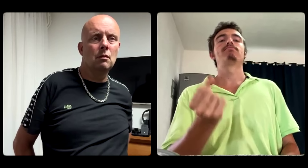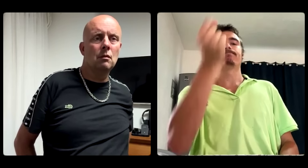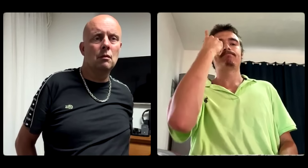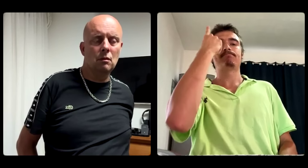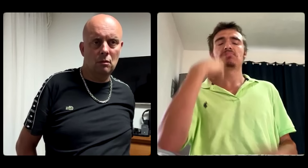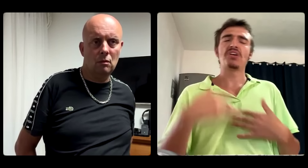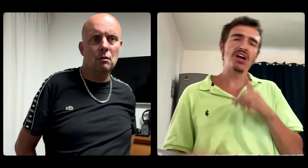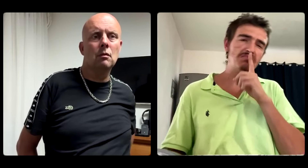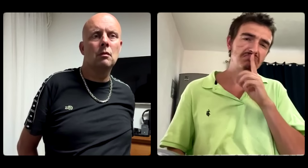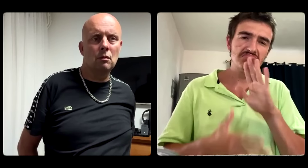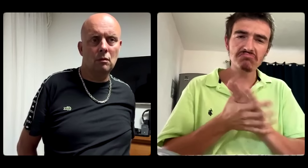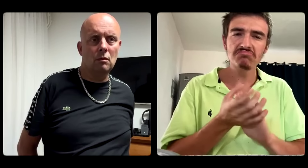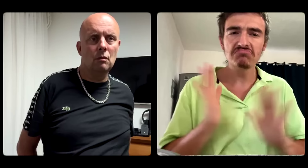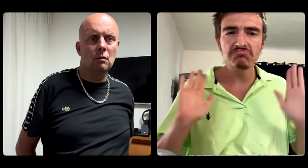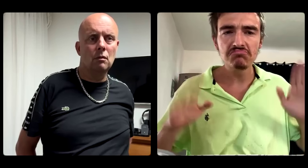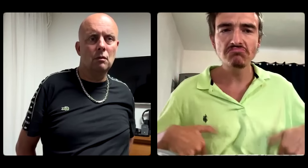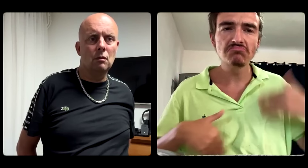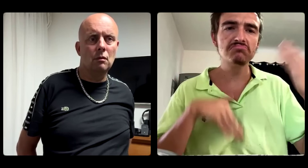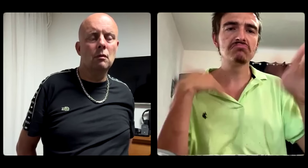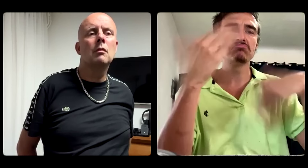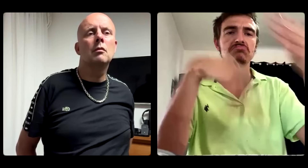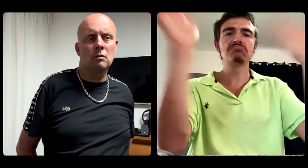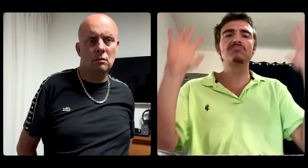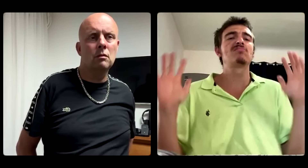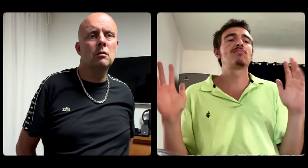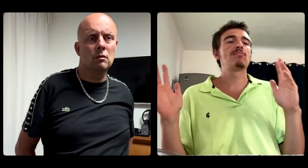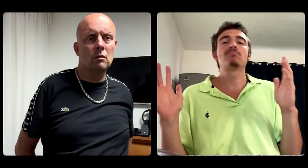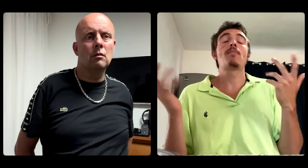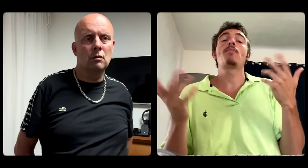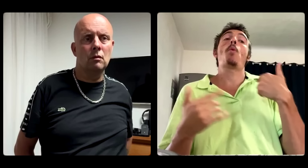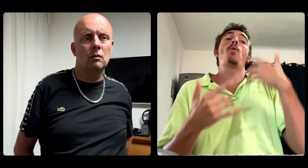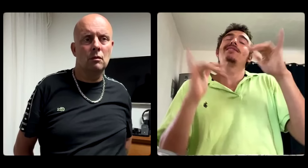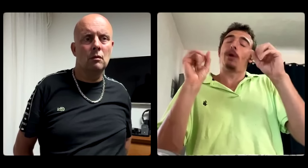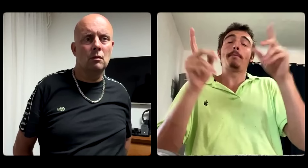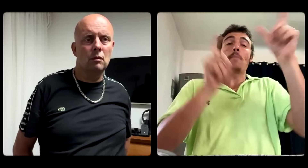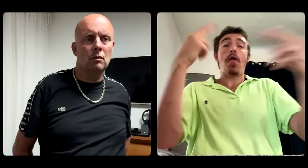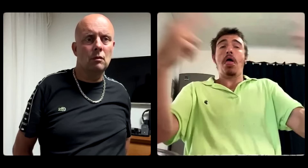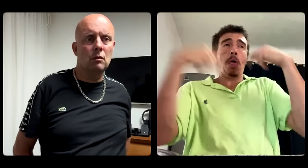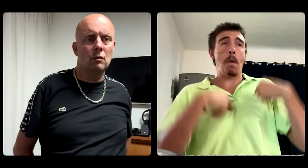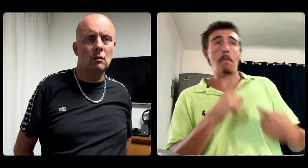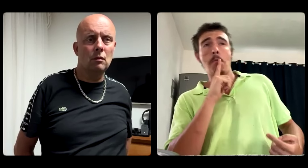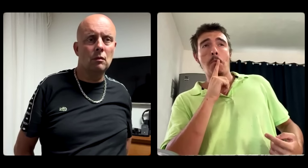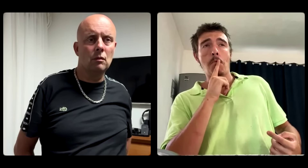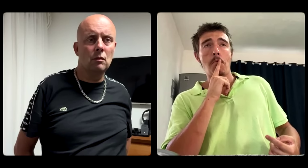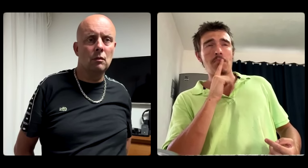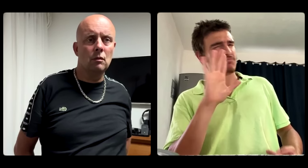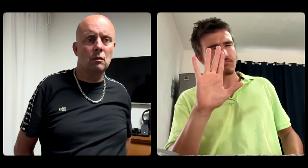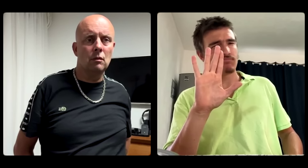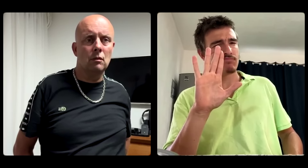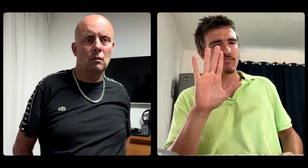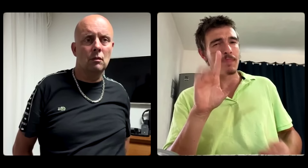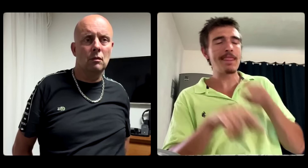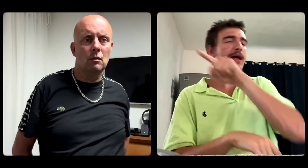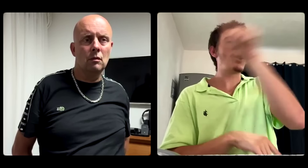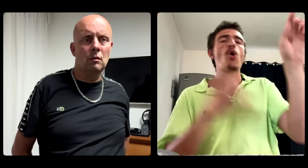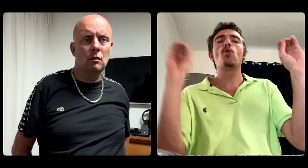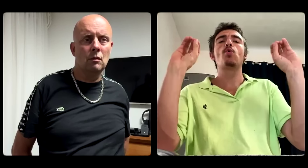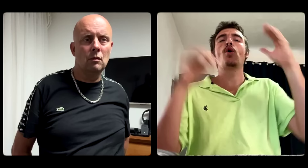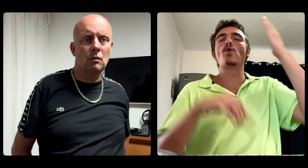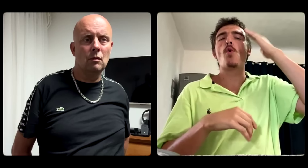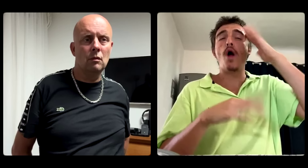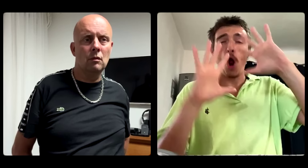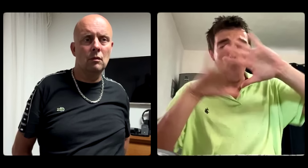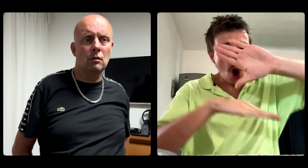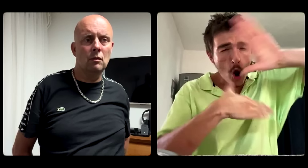Dat is die hele toon. Ik was zo, ik vond het gewoon vies dat ik het amper überhaupt deed. En daar, hij zegt dat